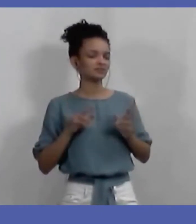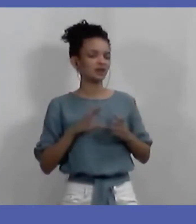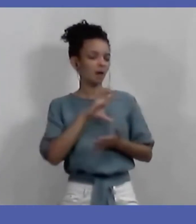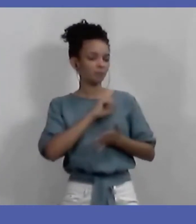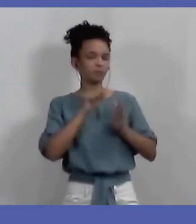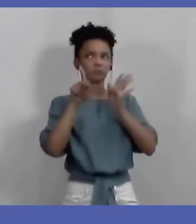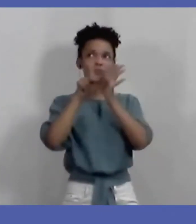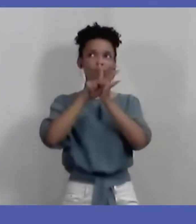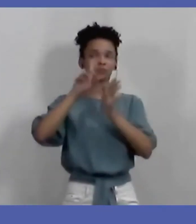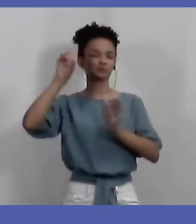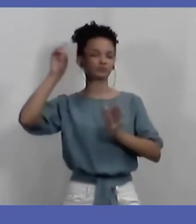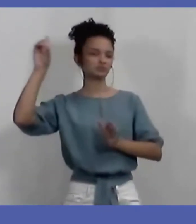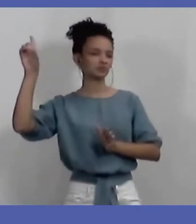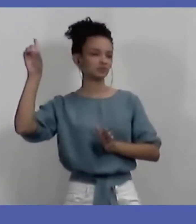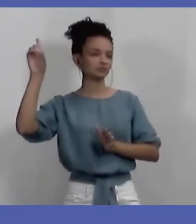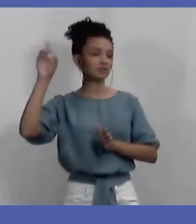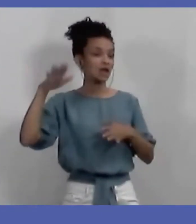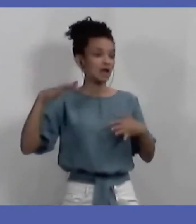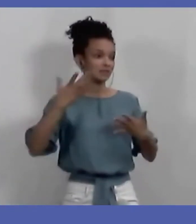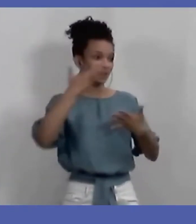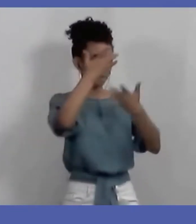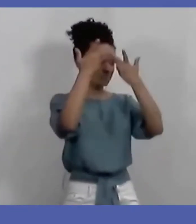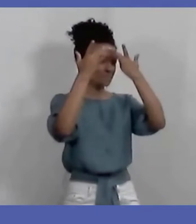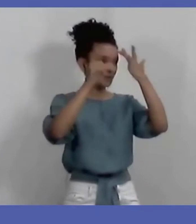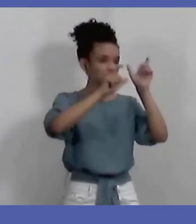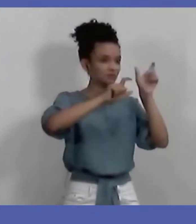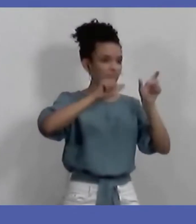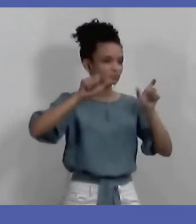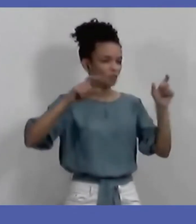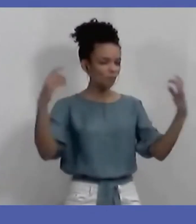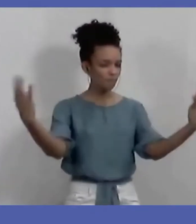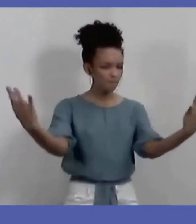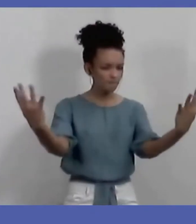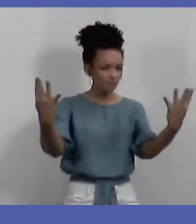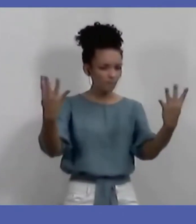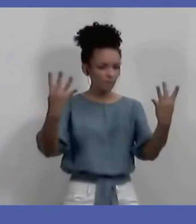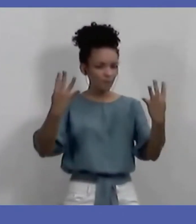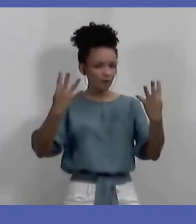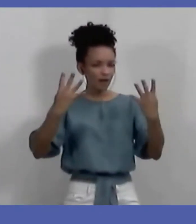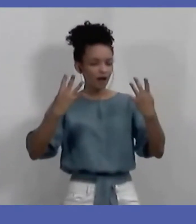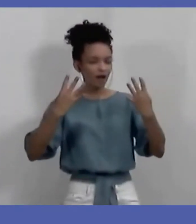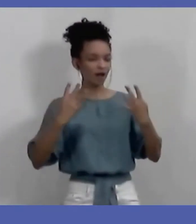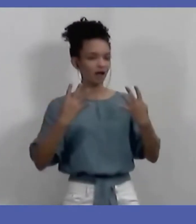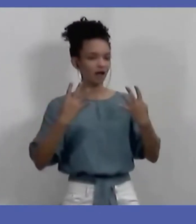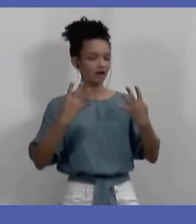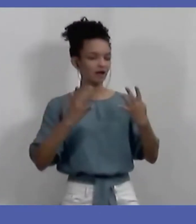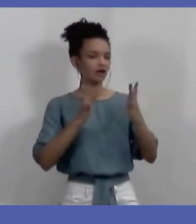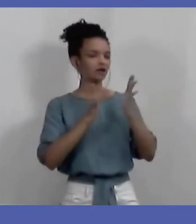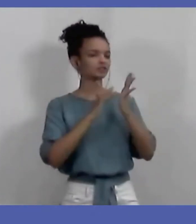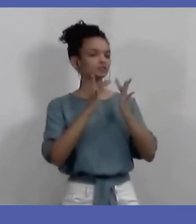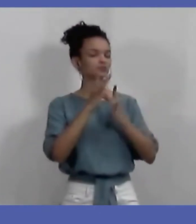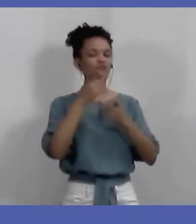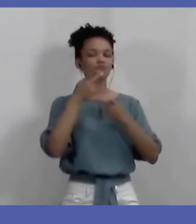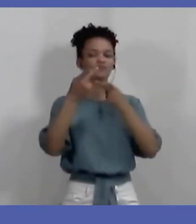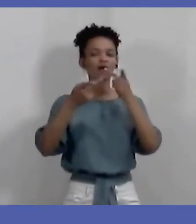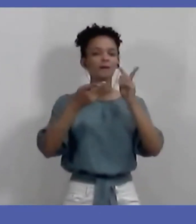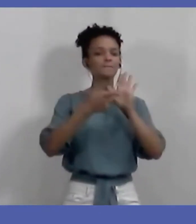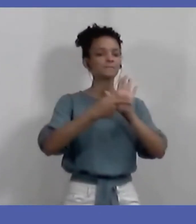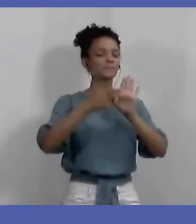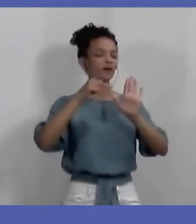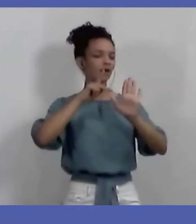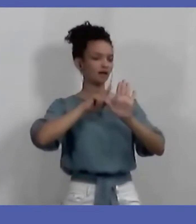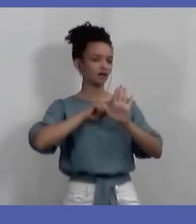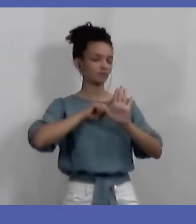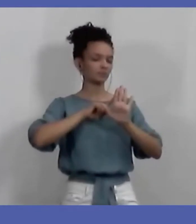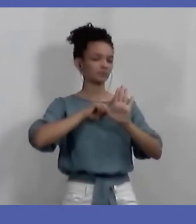multidões chegavam a ele, né, ele falava em parábolas. E os discípulos perguntavam: por que, Senhor,